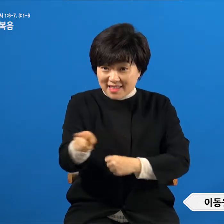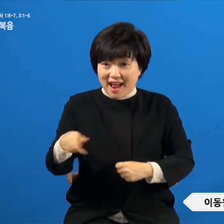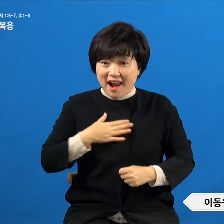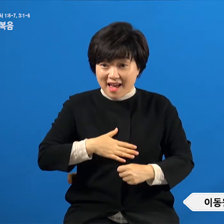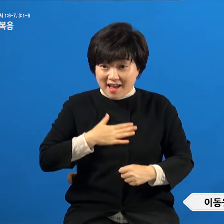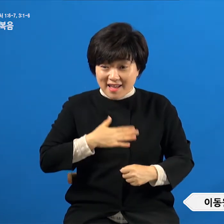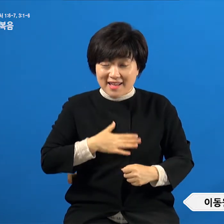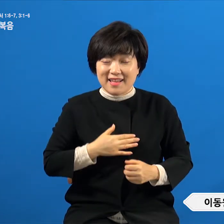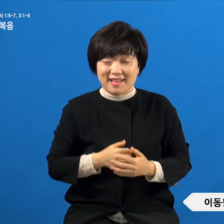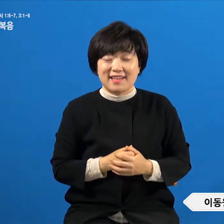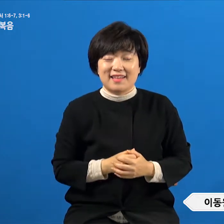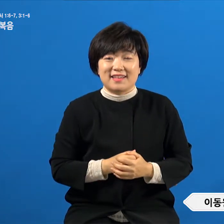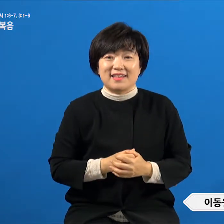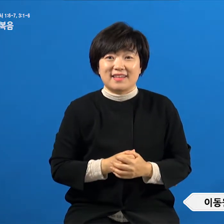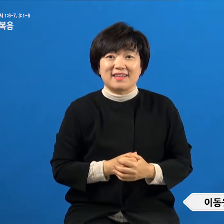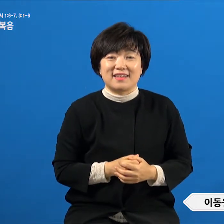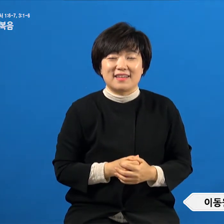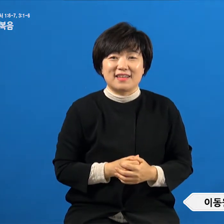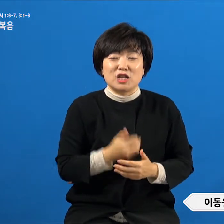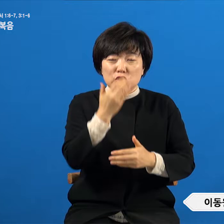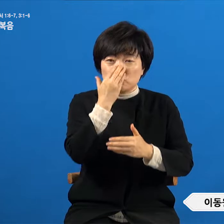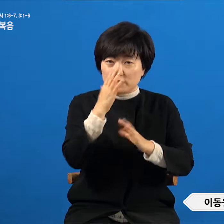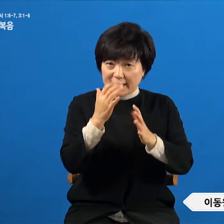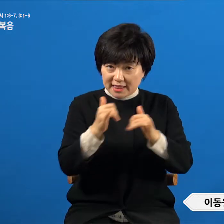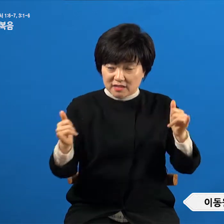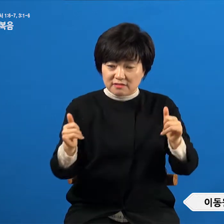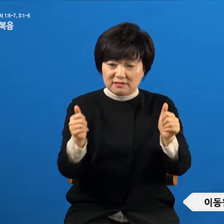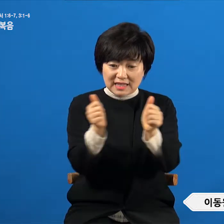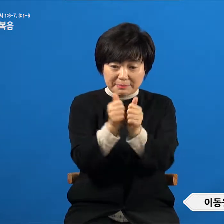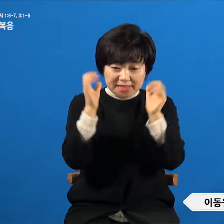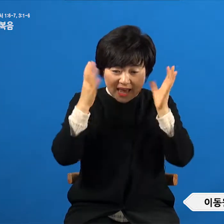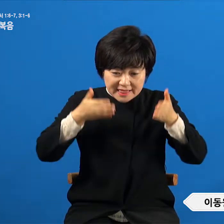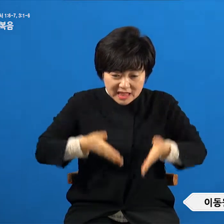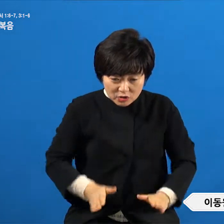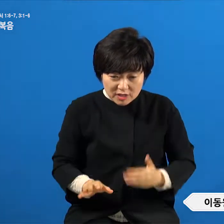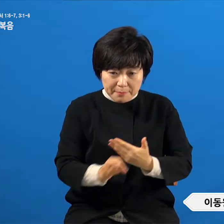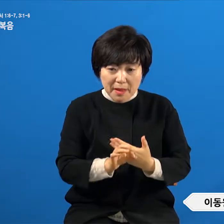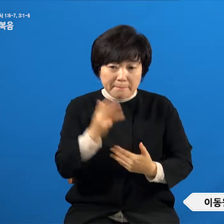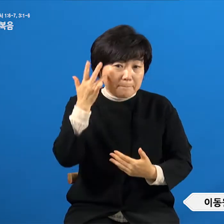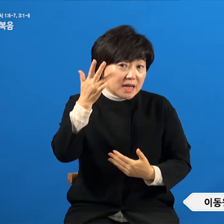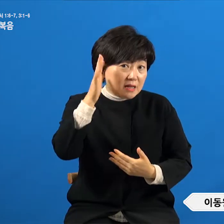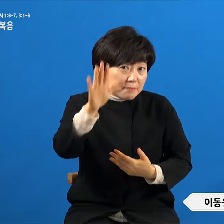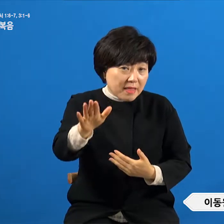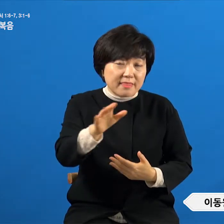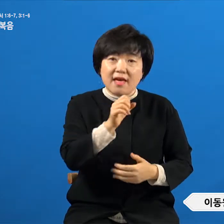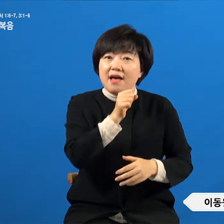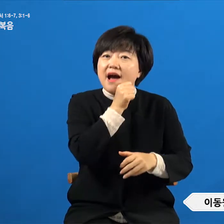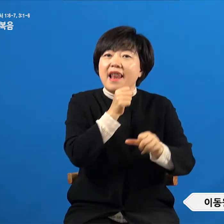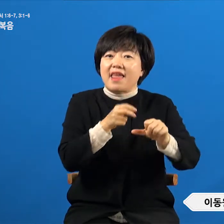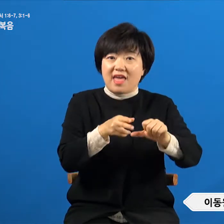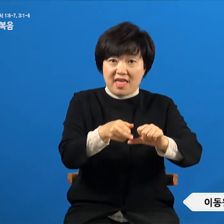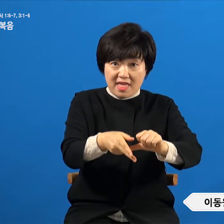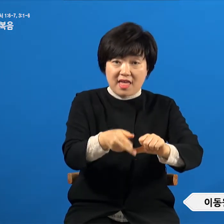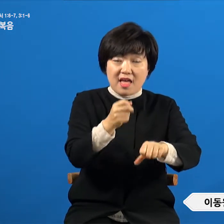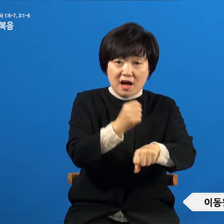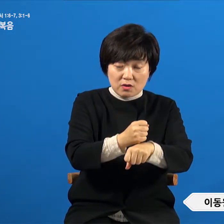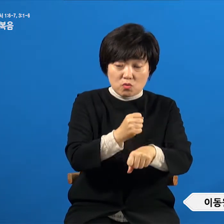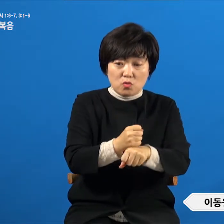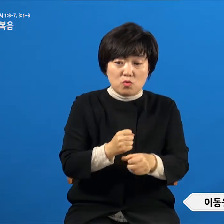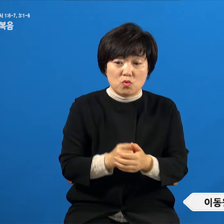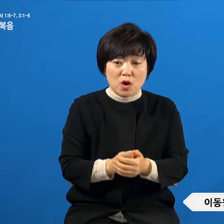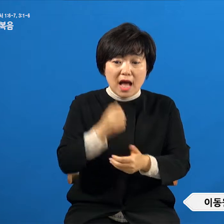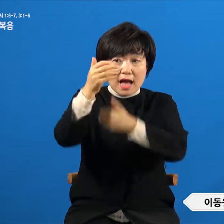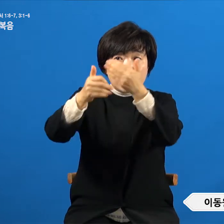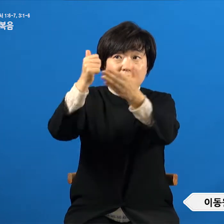여러분 아시죠? 네. 유대인들은 그 남자아이가 태어나면 8일 만에 할례를 받고 그것을 통해서